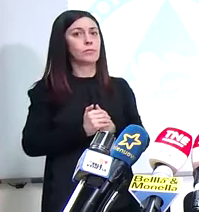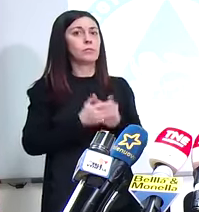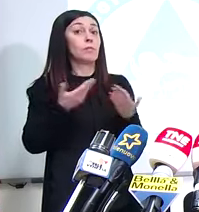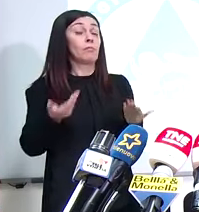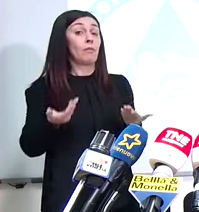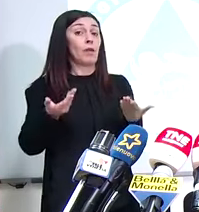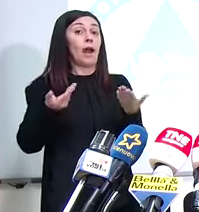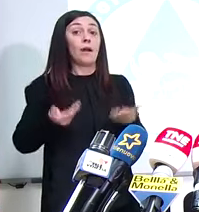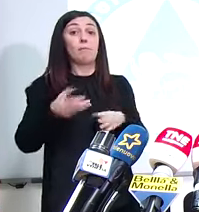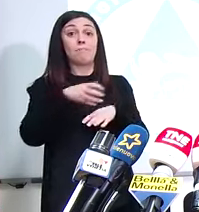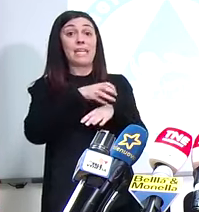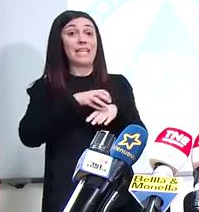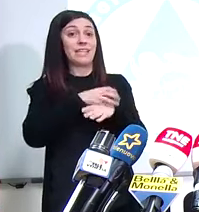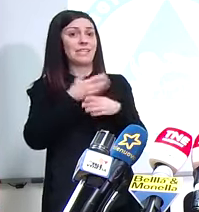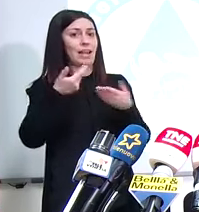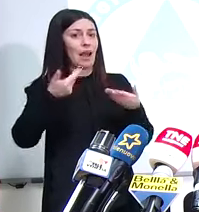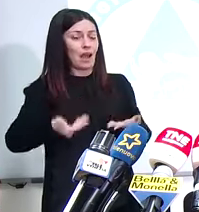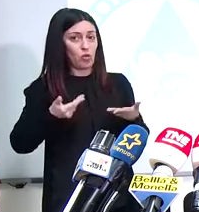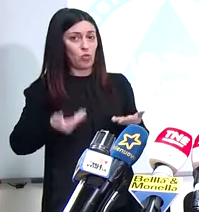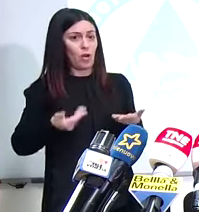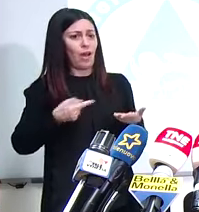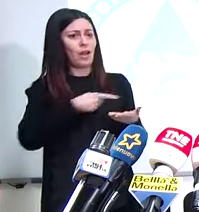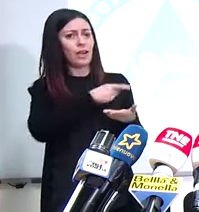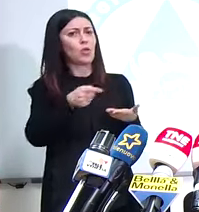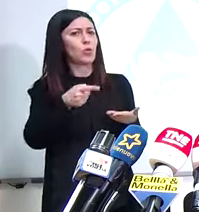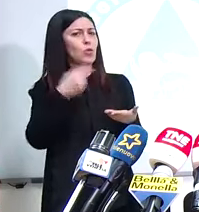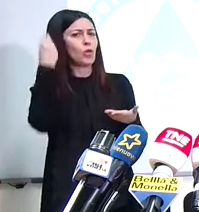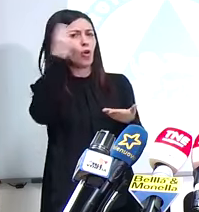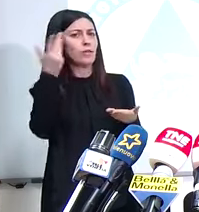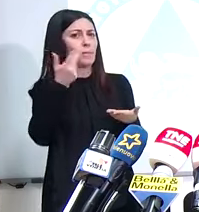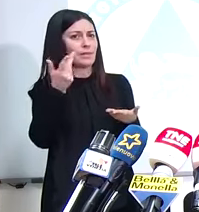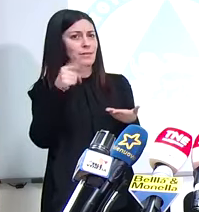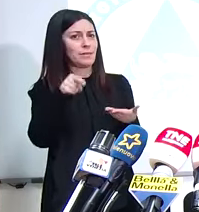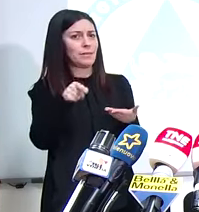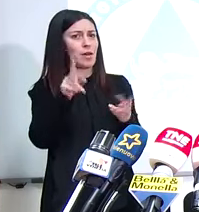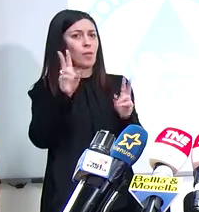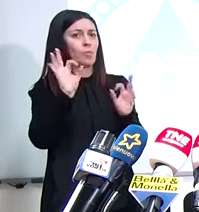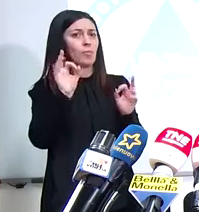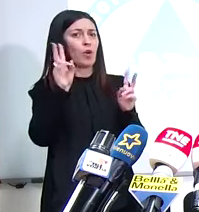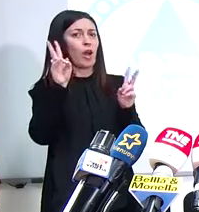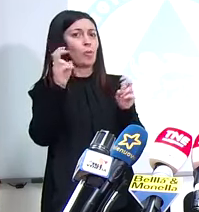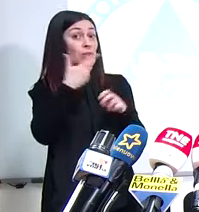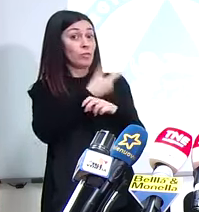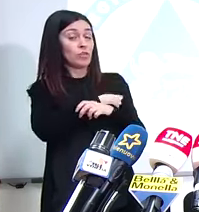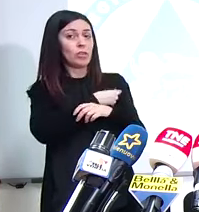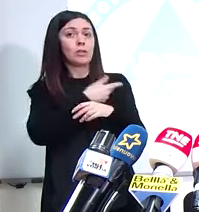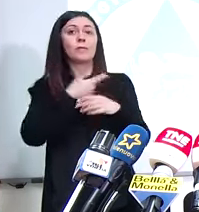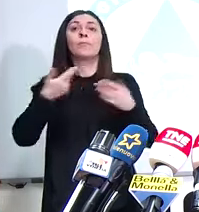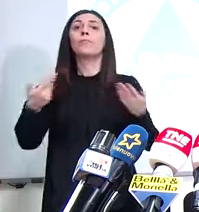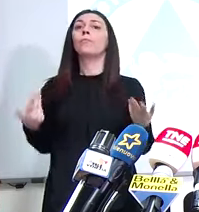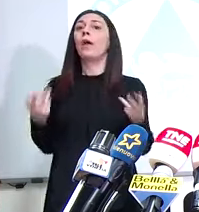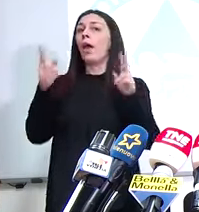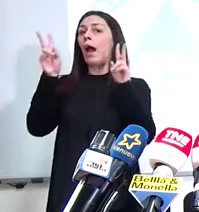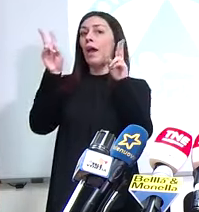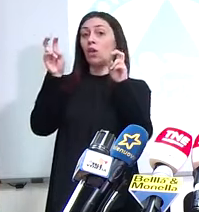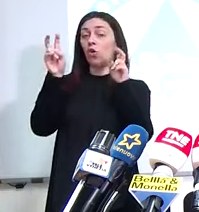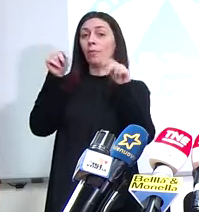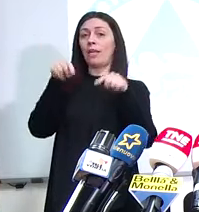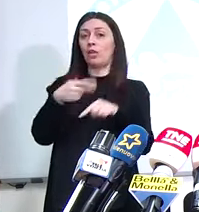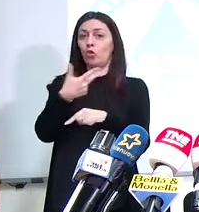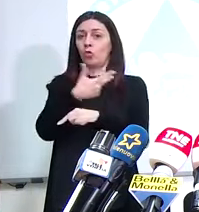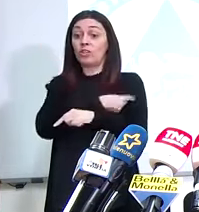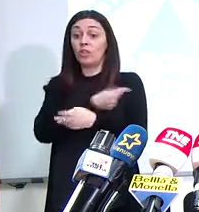del governo ancora in carica rispetto all'acquisto improprio dei vaccini tema non è mai stato posto forse